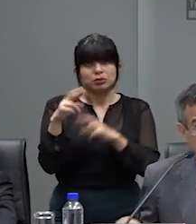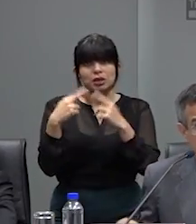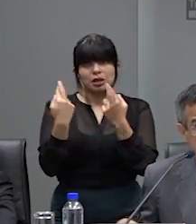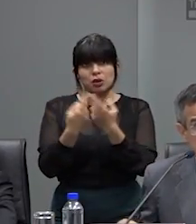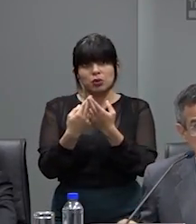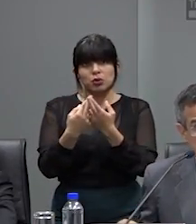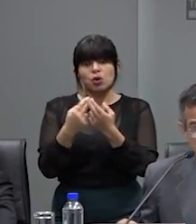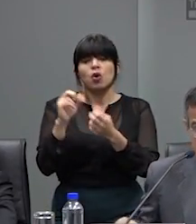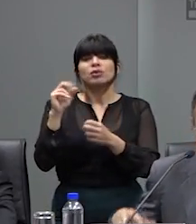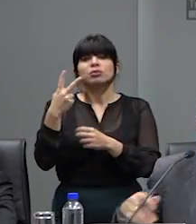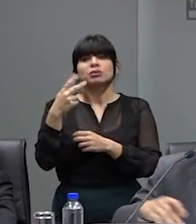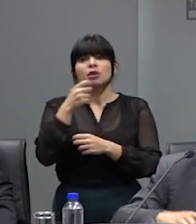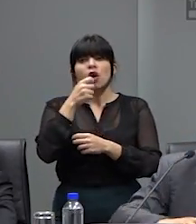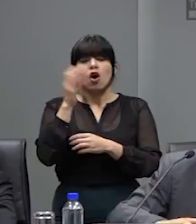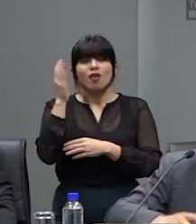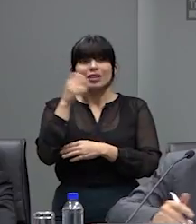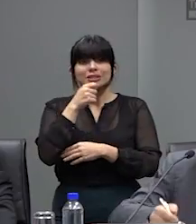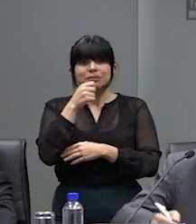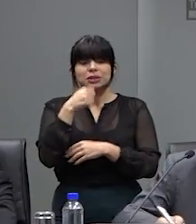parte de la conferencia de prensa.